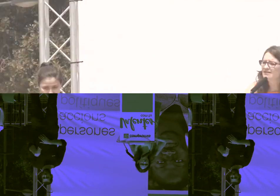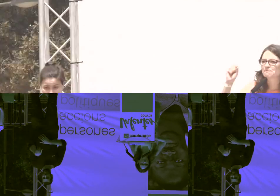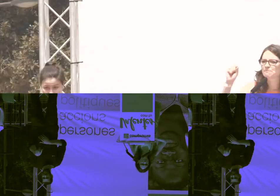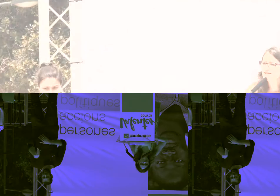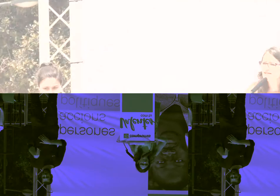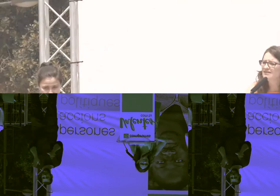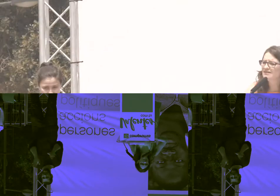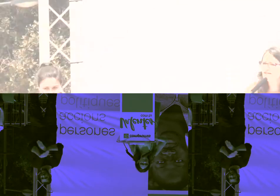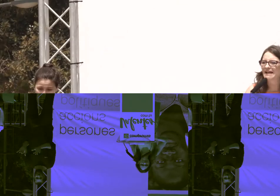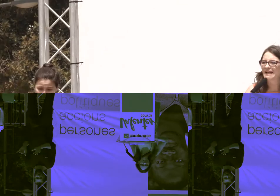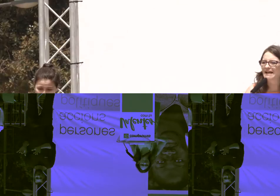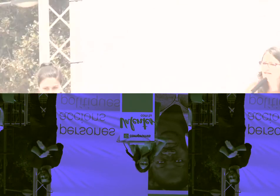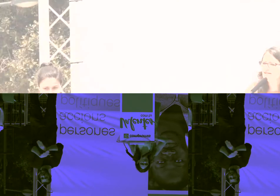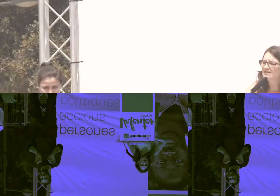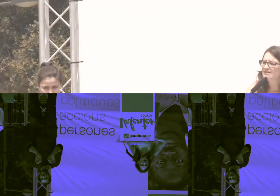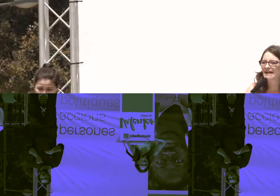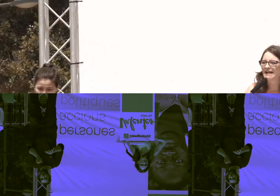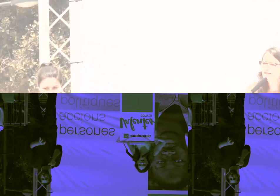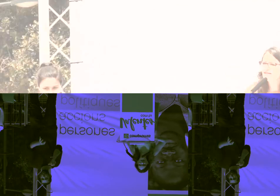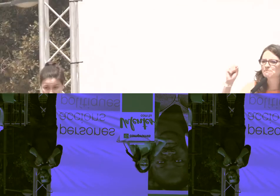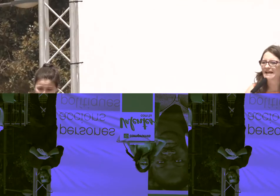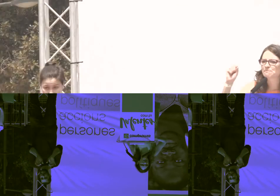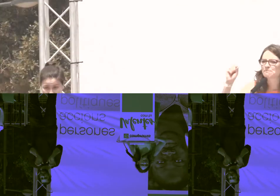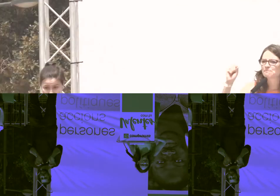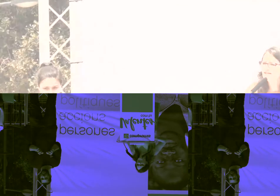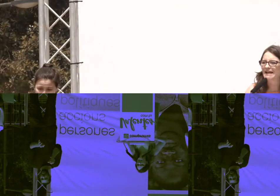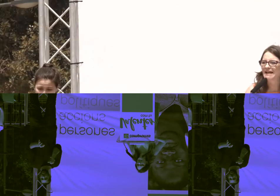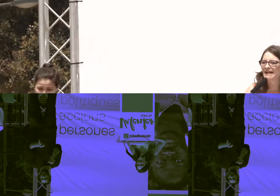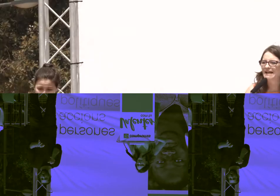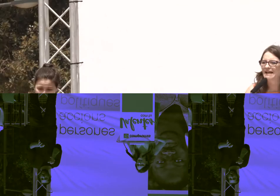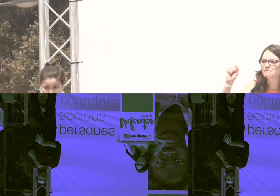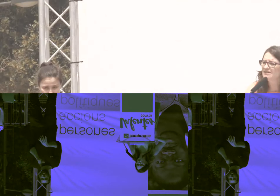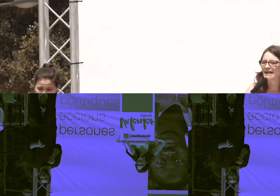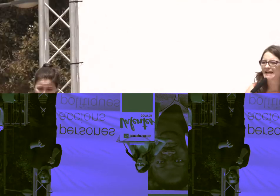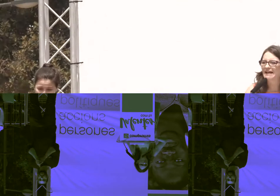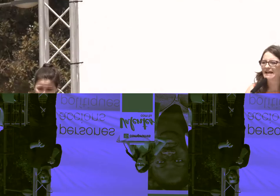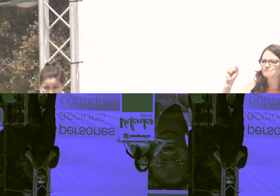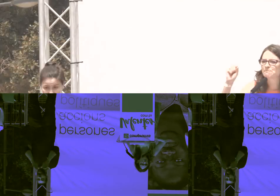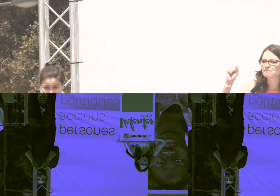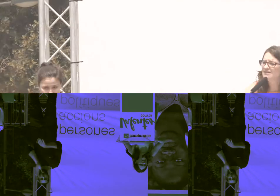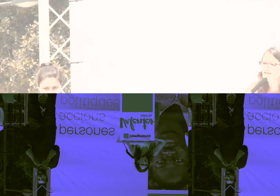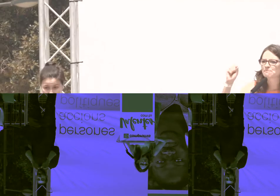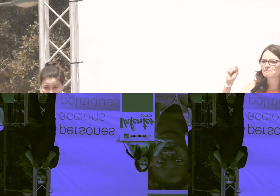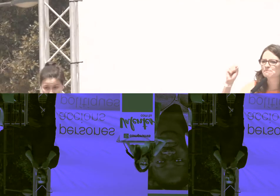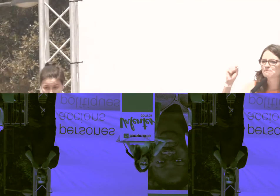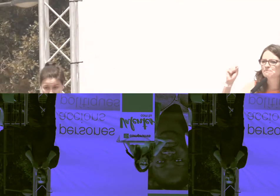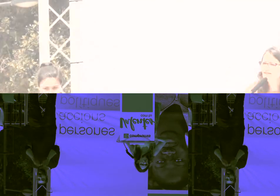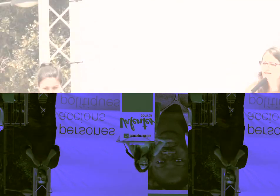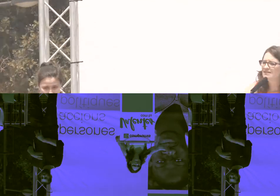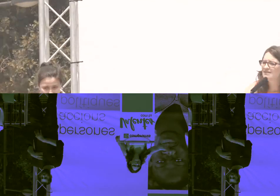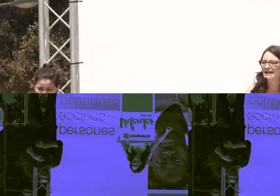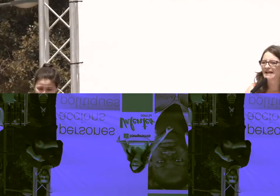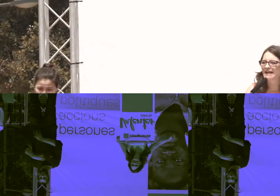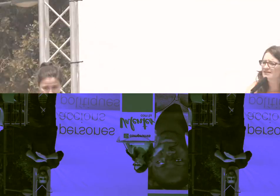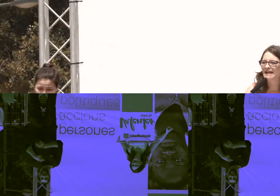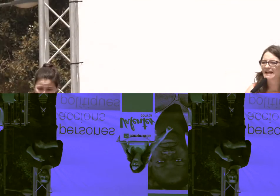Justícia. Vostès no poden posar la justícia al servei dels corruptes, No poden utilitzar el Ministeri de Justícia per a que